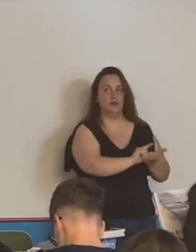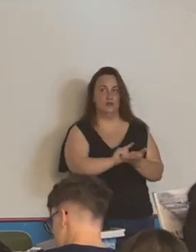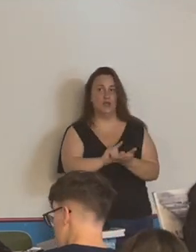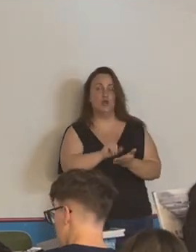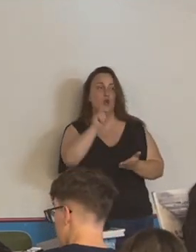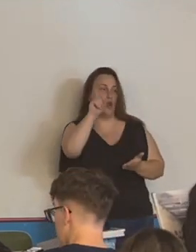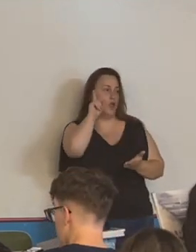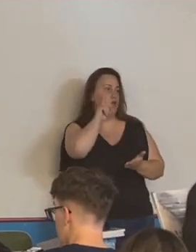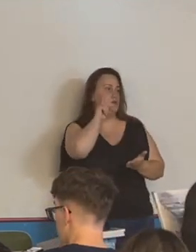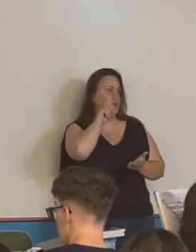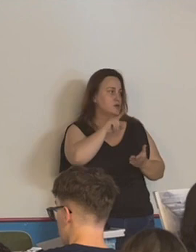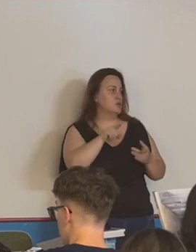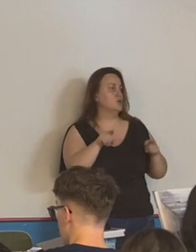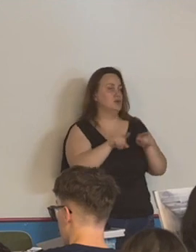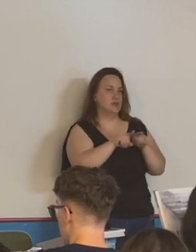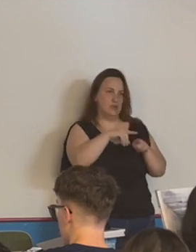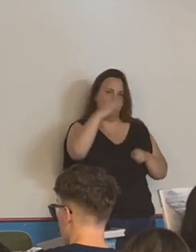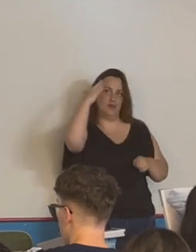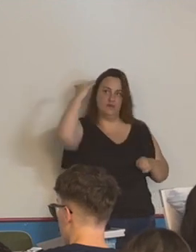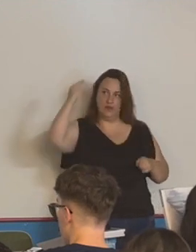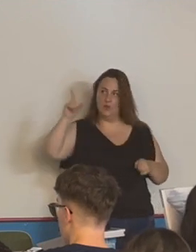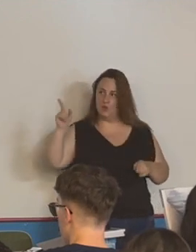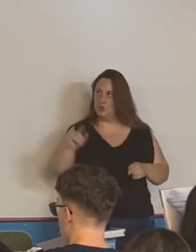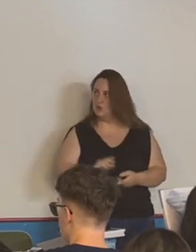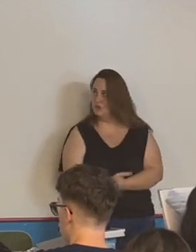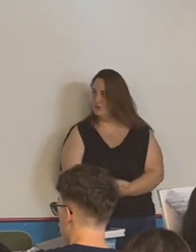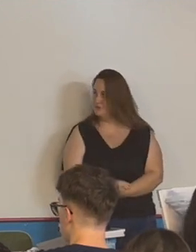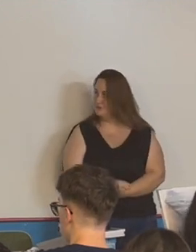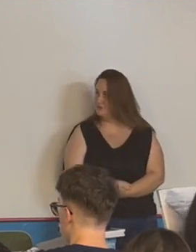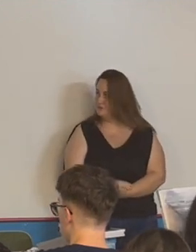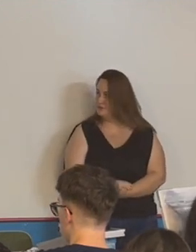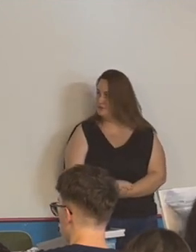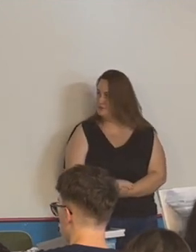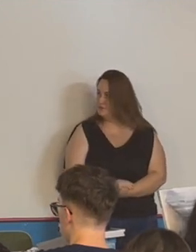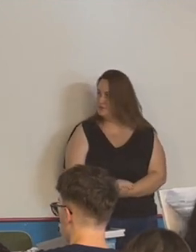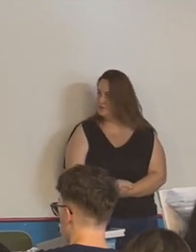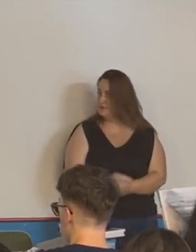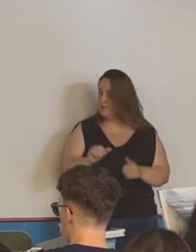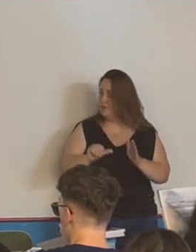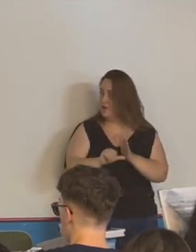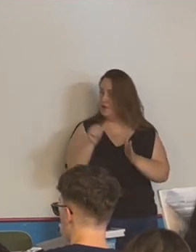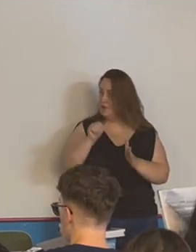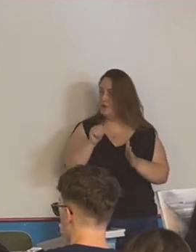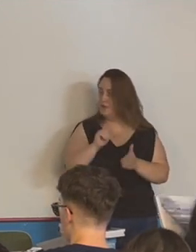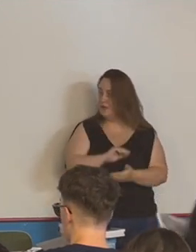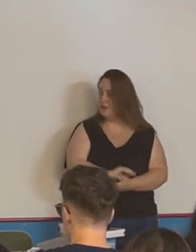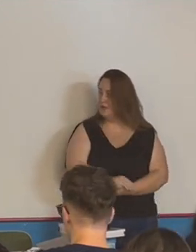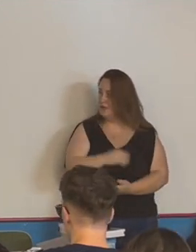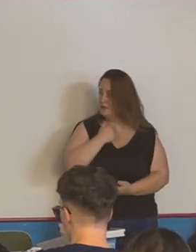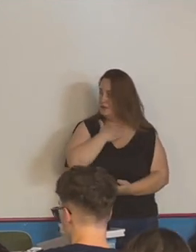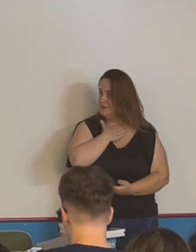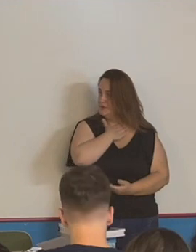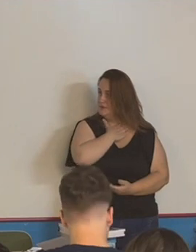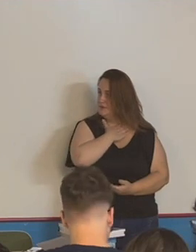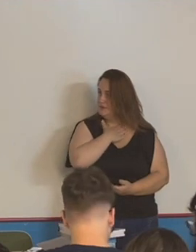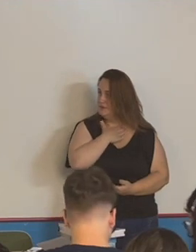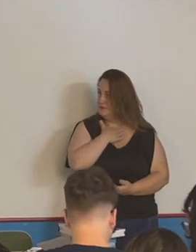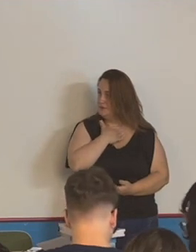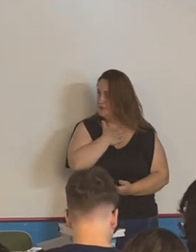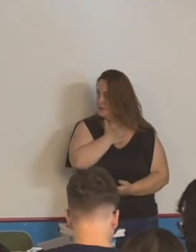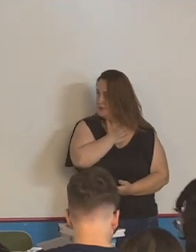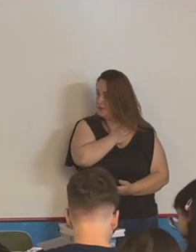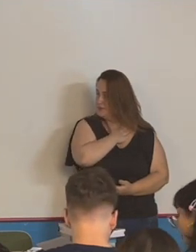também. E aí ele foi exposto lá. Foi a primeira vez que um trabalho meu foi exposto lá fora, né?